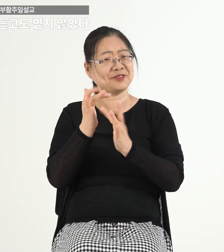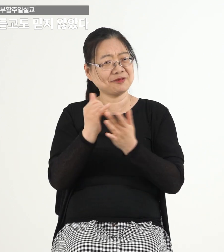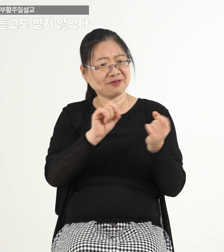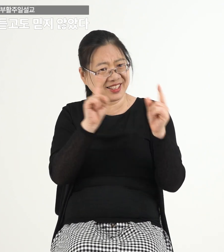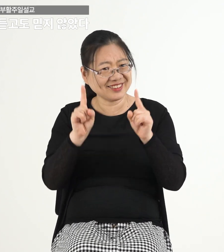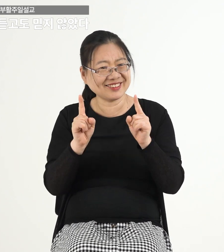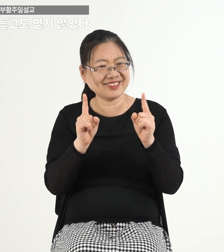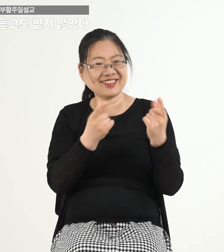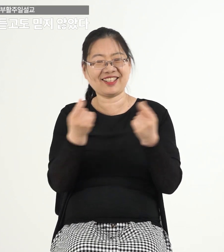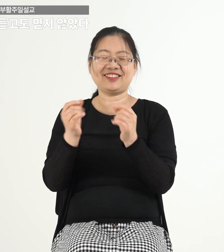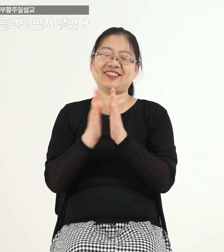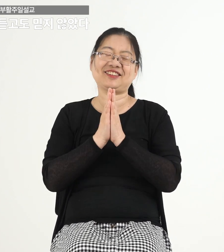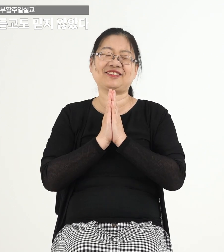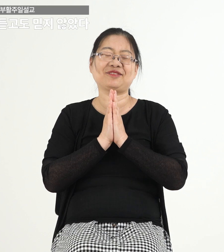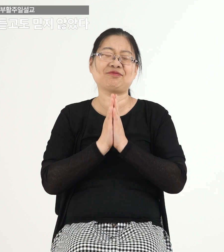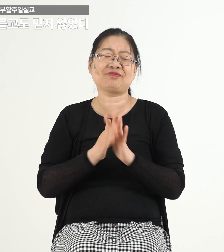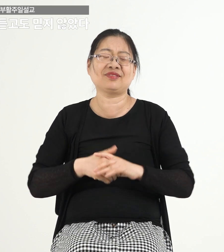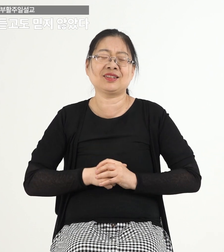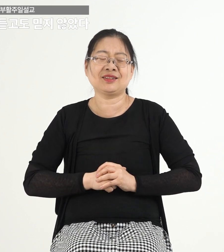부활하셨습니다. 기도하겠습니다.